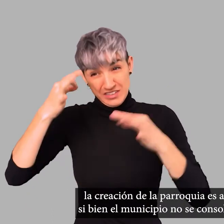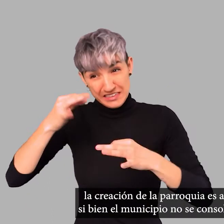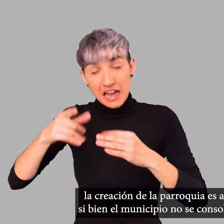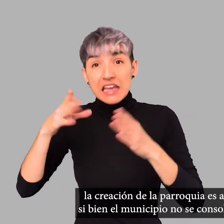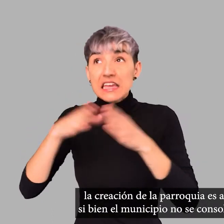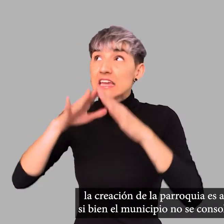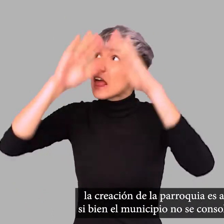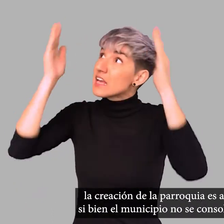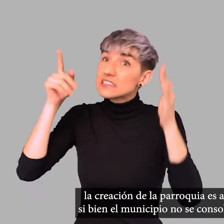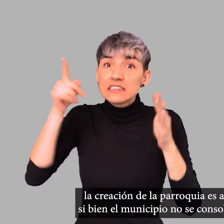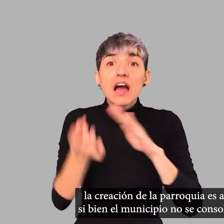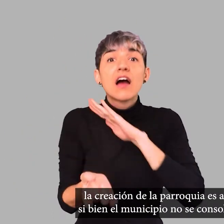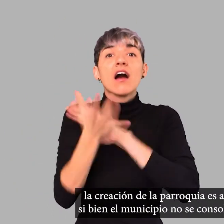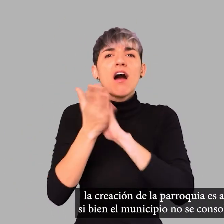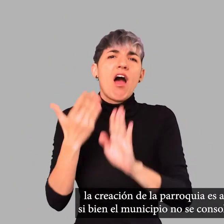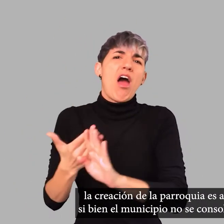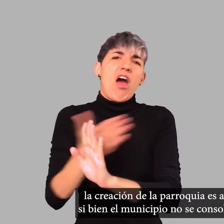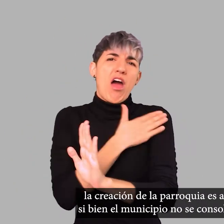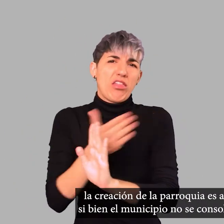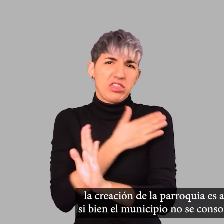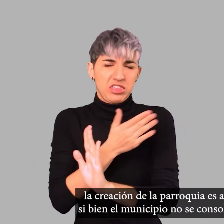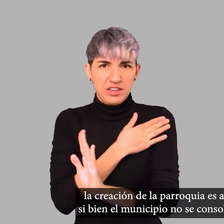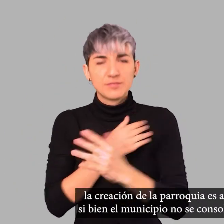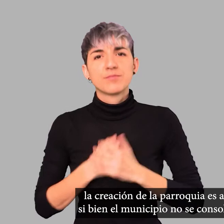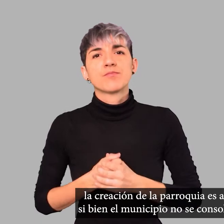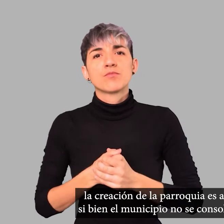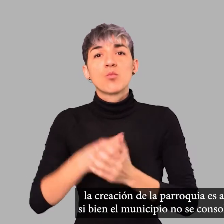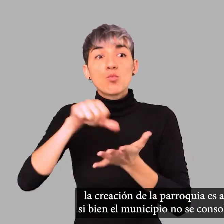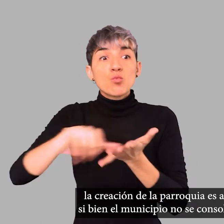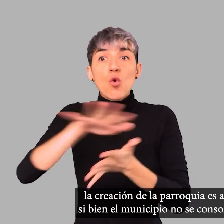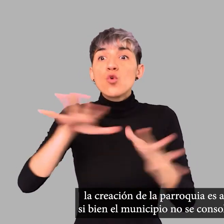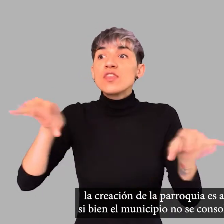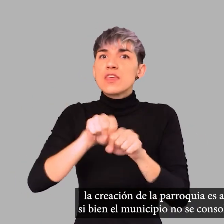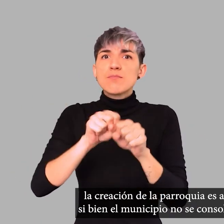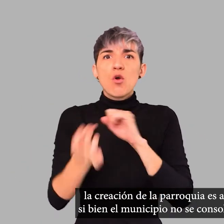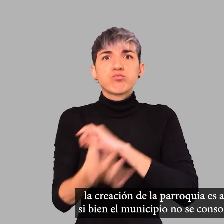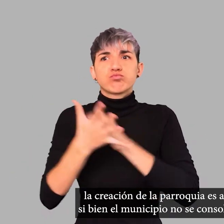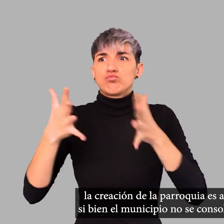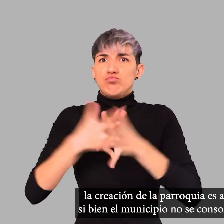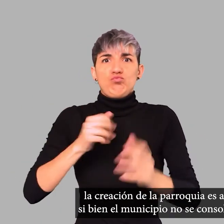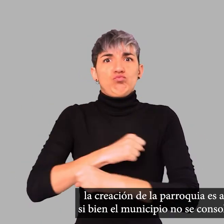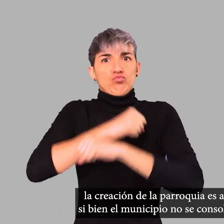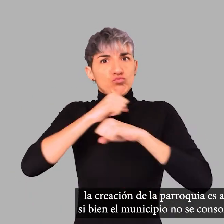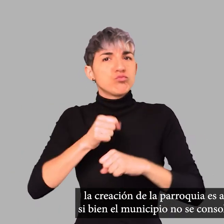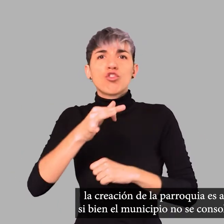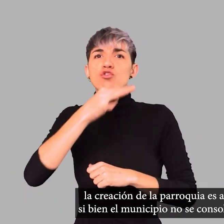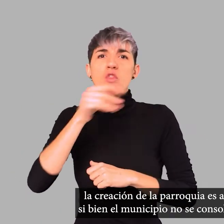la creación de la parroquia es anterior a esa fecha, si bien el municipio no se consolidó definitivamente